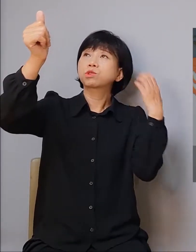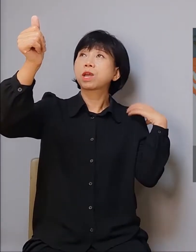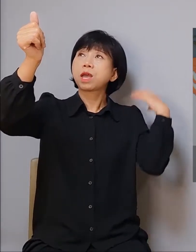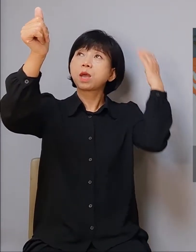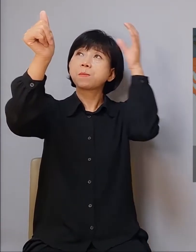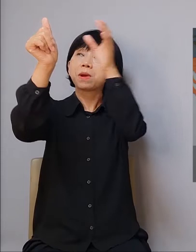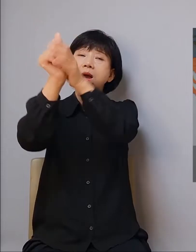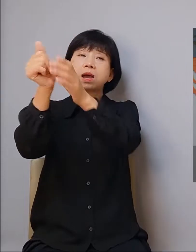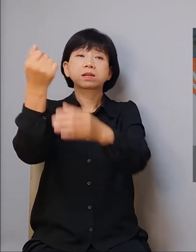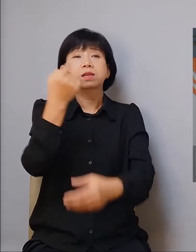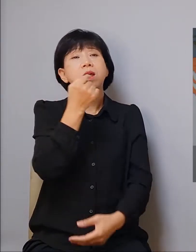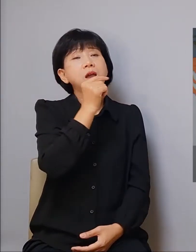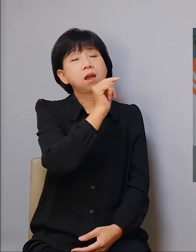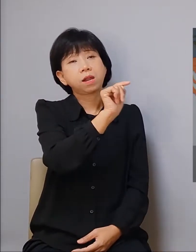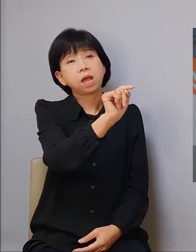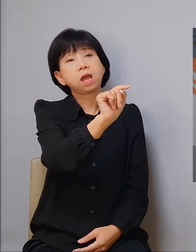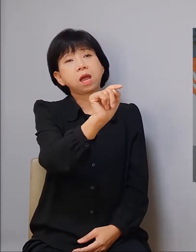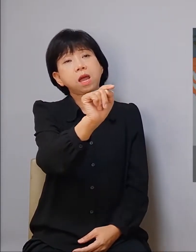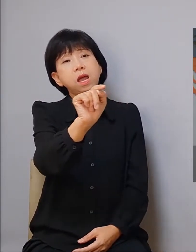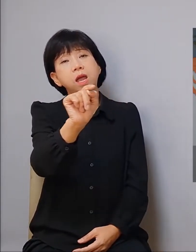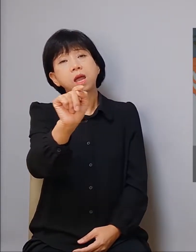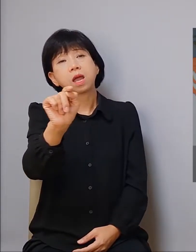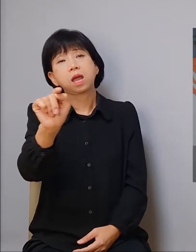염려 주께